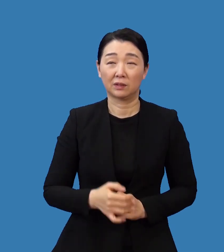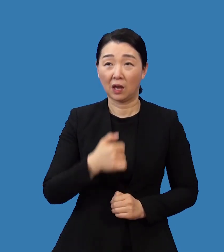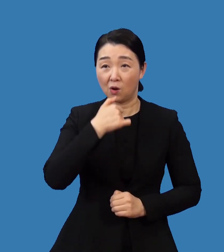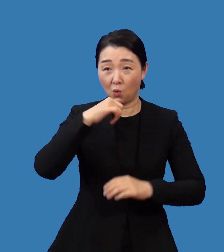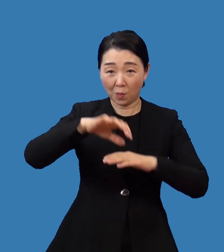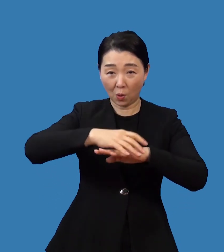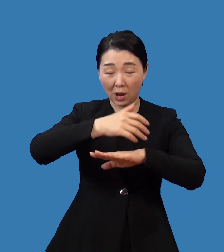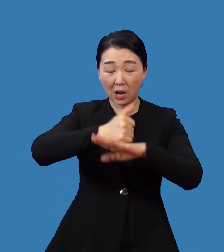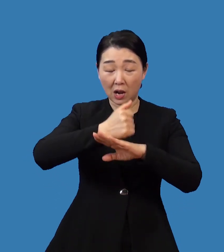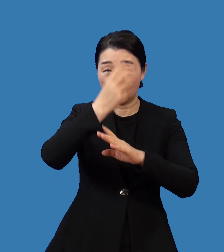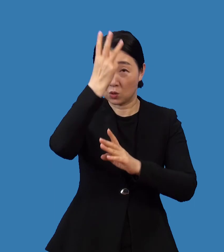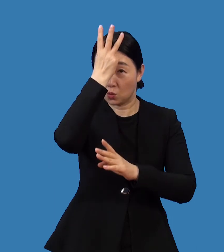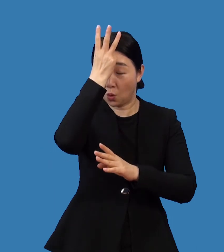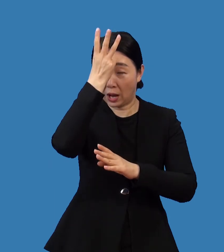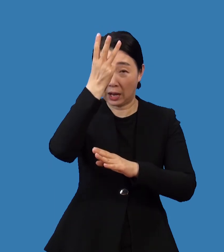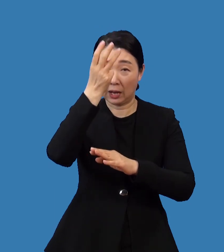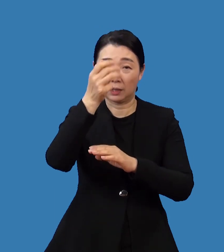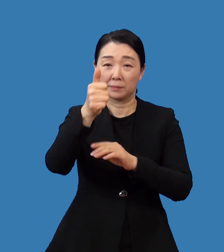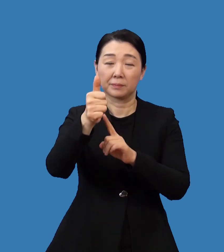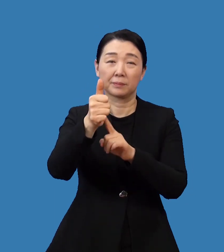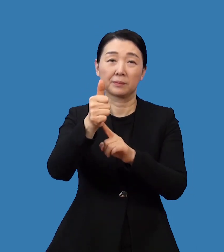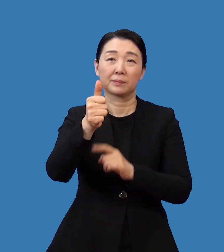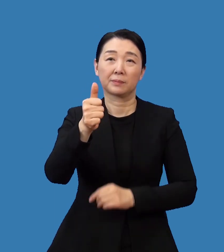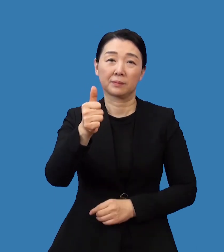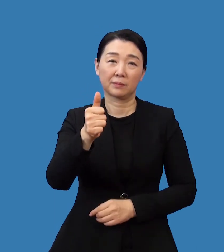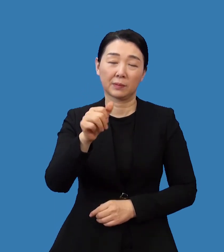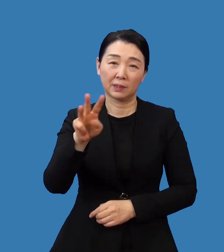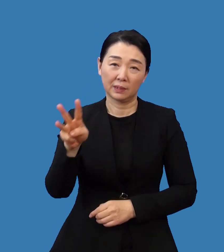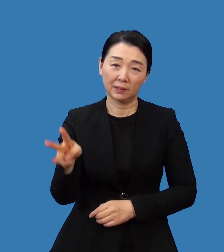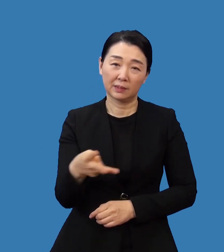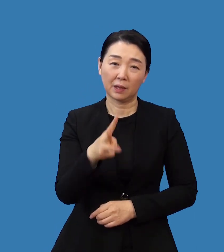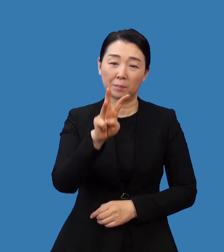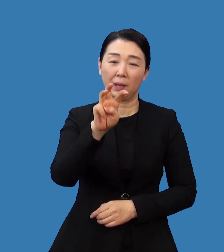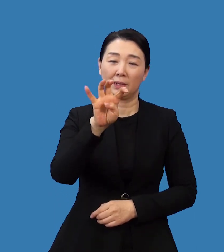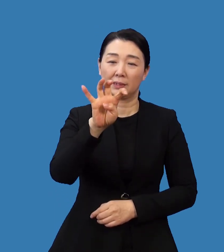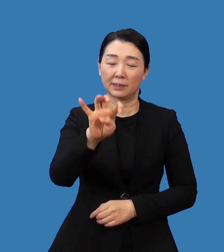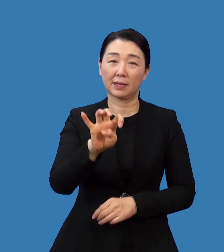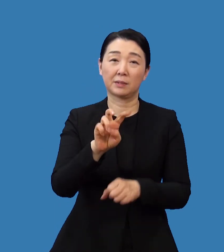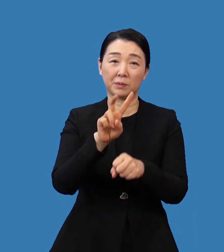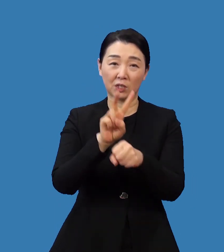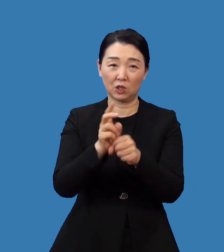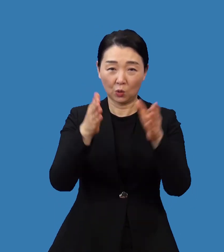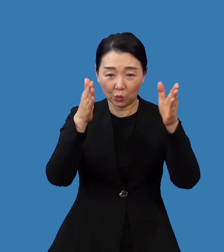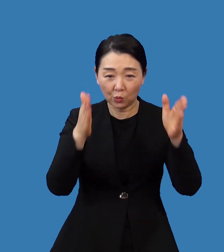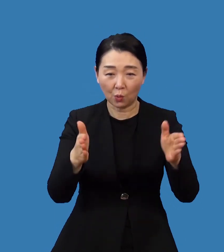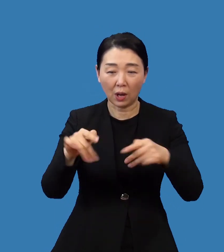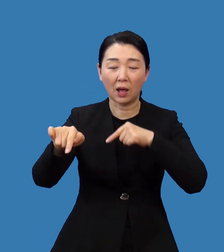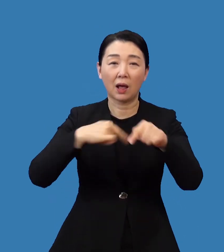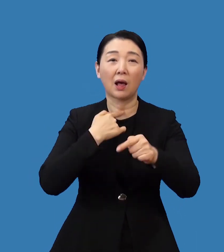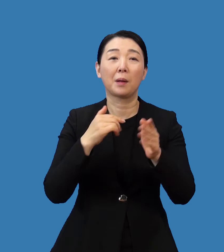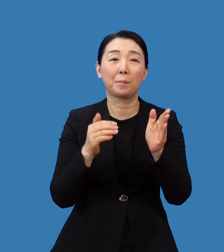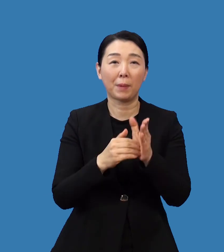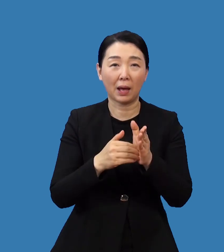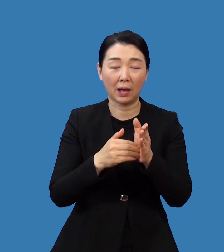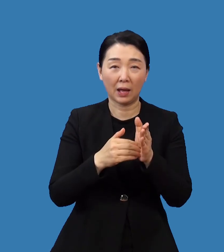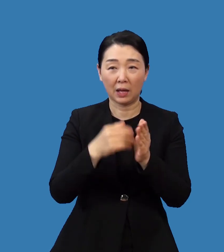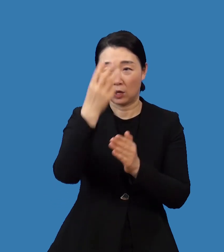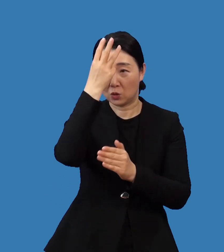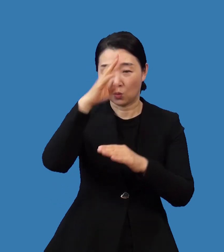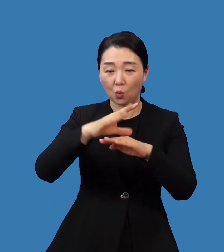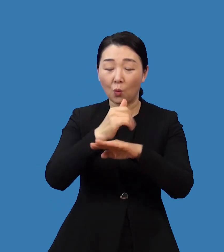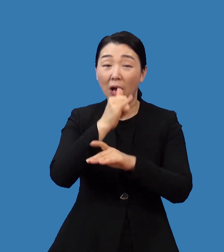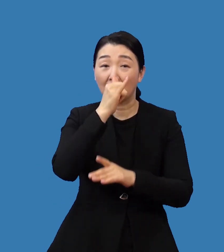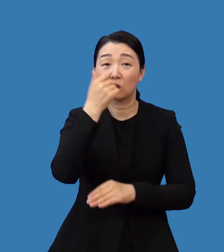366년부터 384년까지 재위했던 교황이 있습니다. 그 교황이 다마수스.